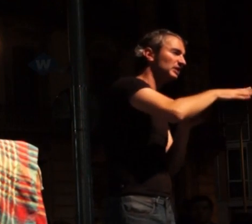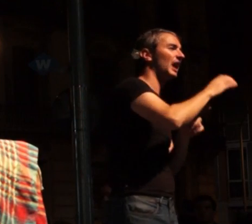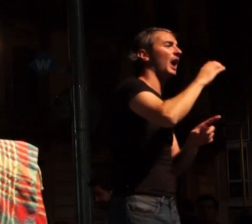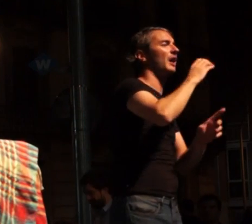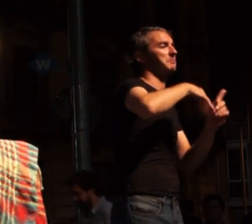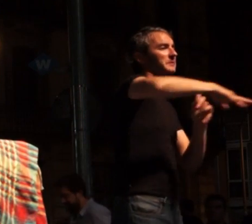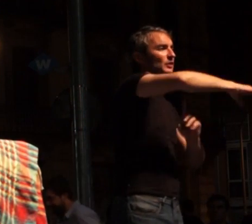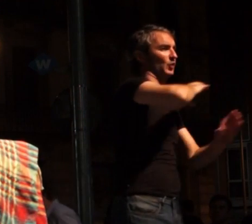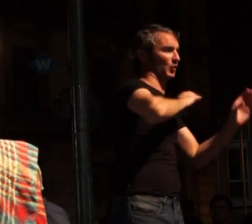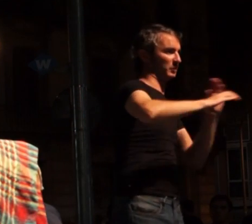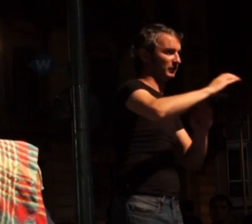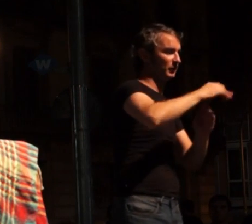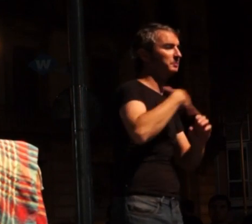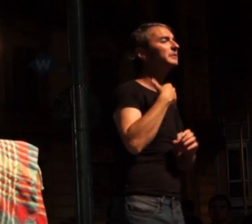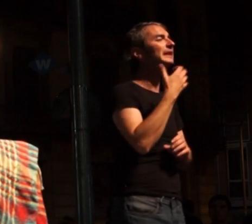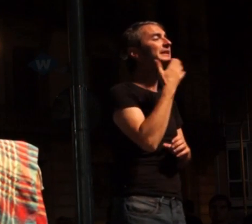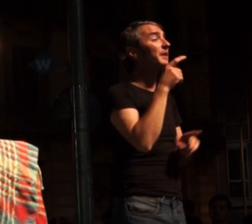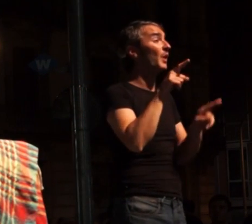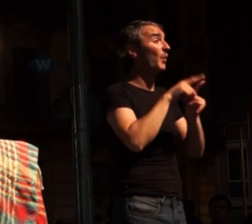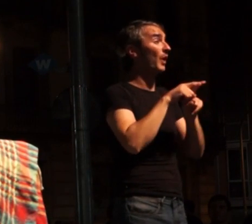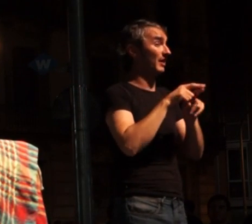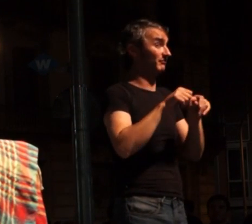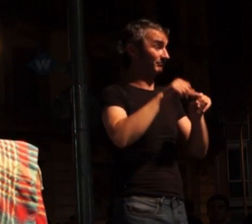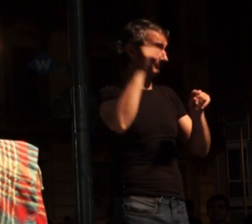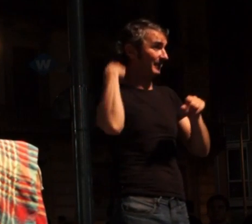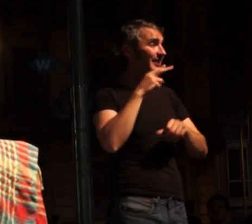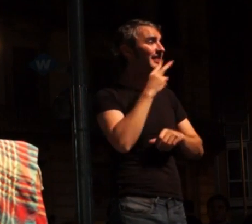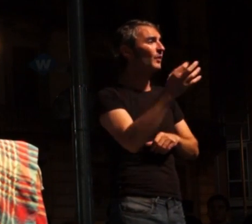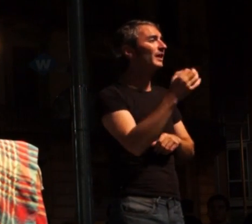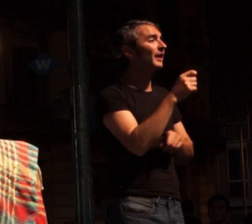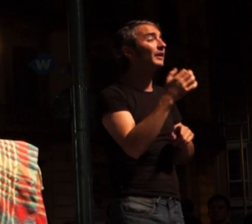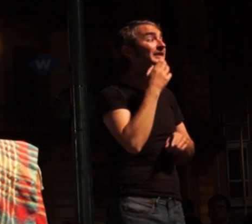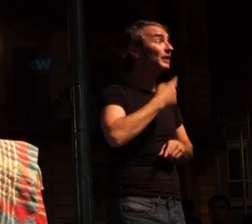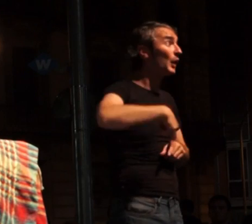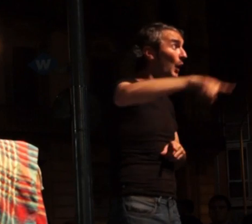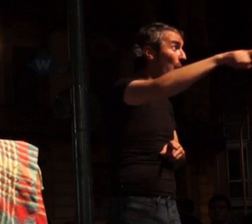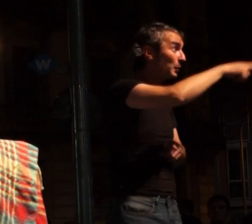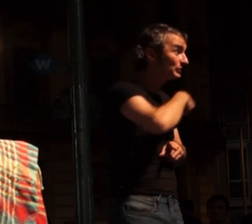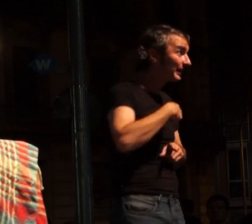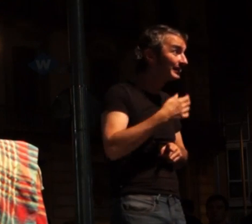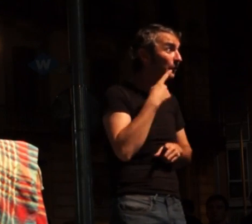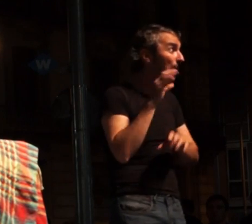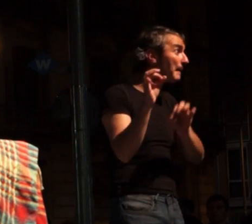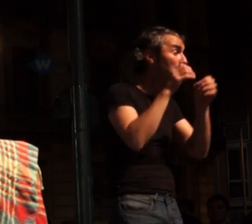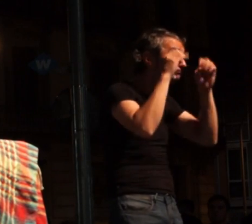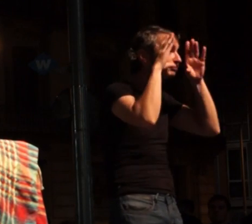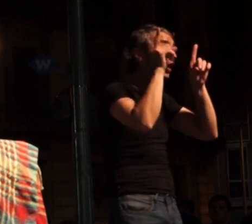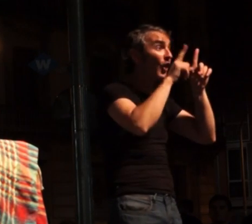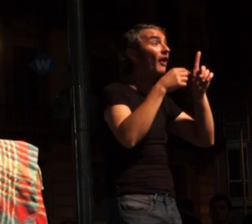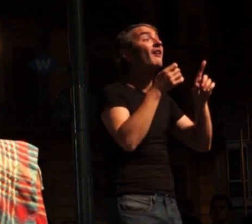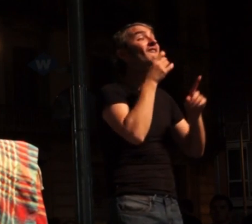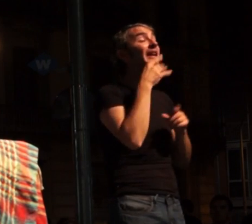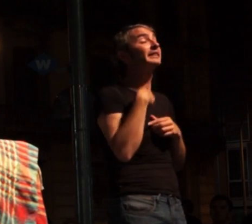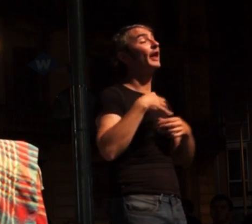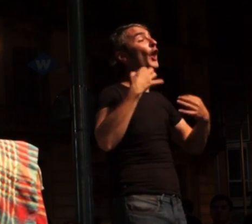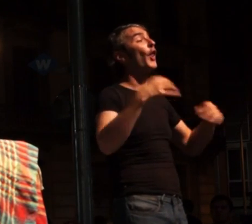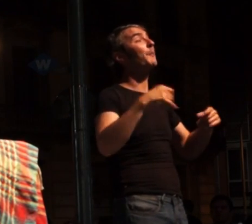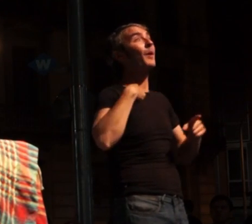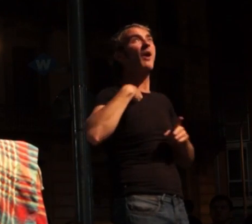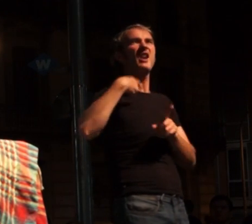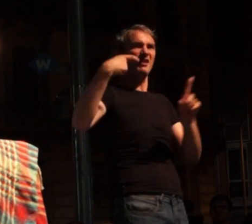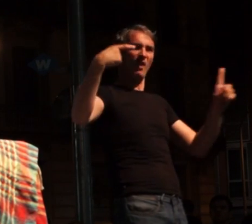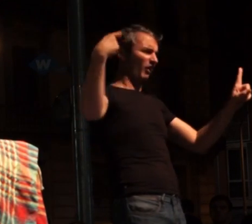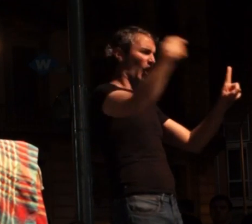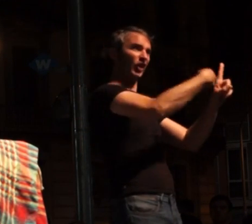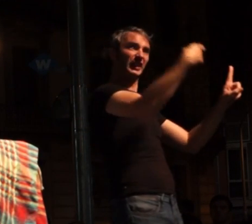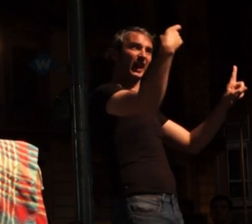societat, facilitant com, deia Malcolm X, si no esteu previnguts, els mitjans de comunicació us faran estimar els opressors